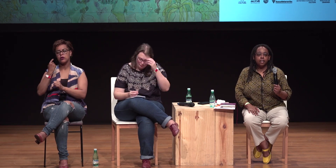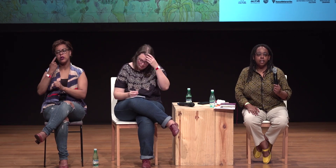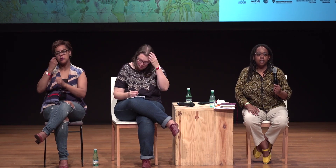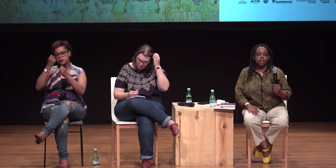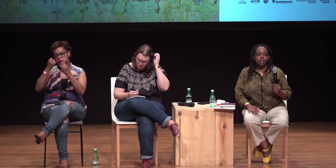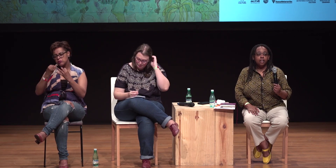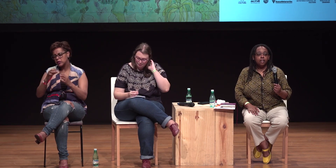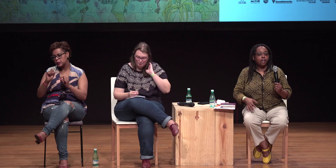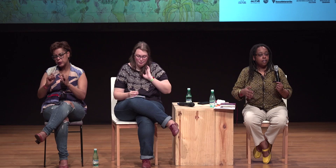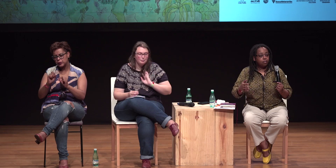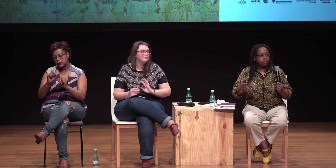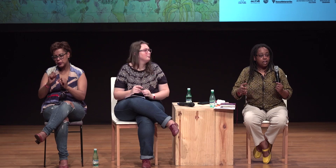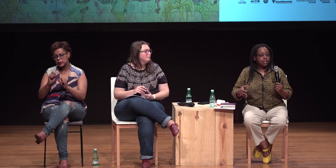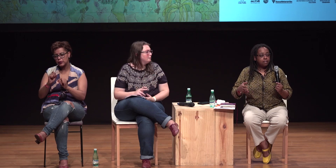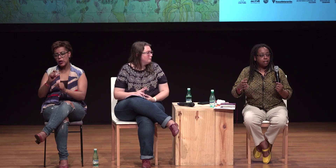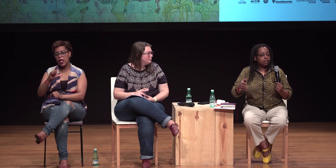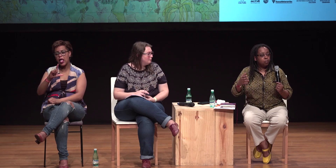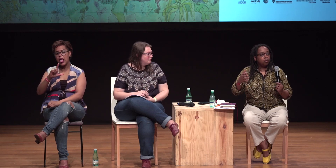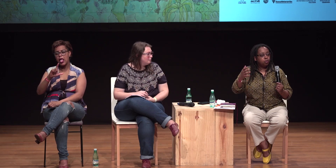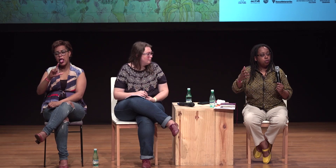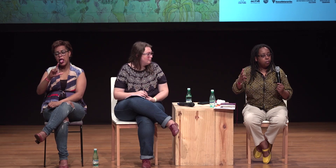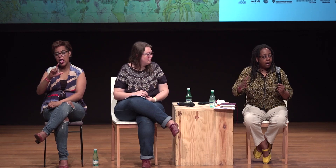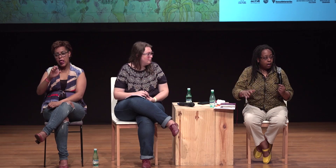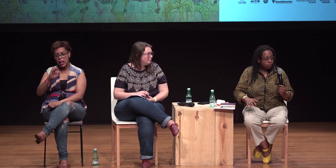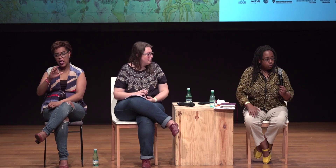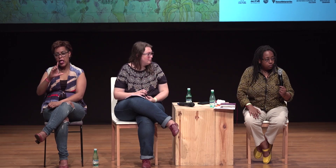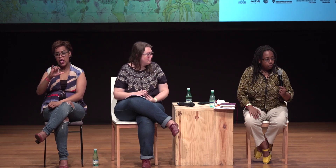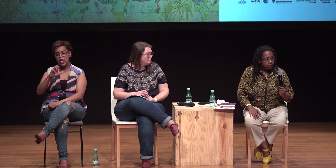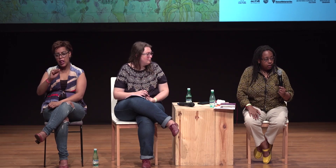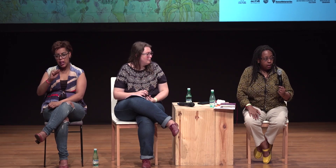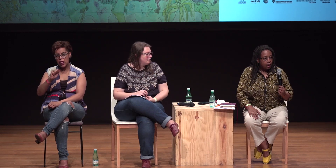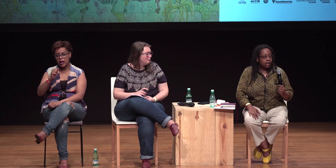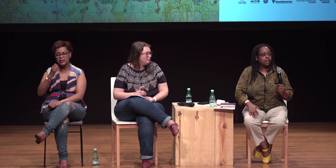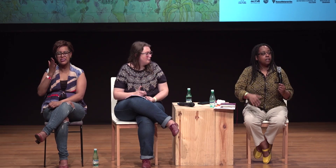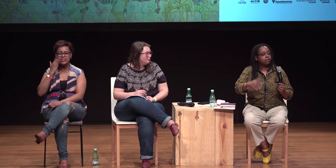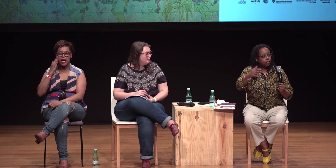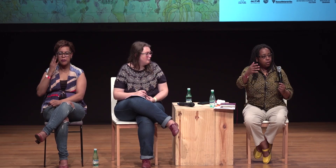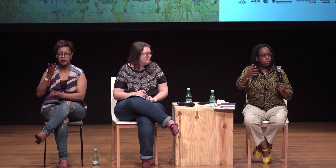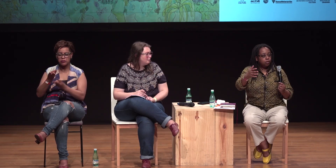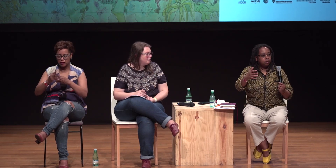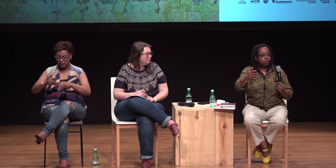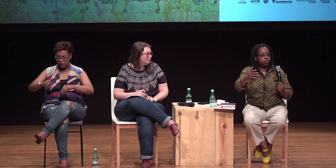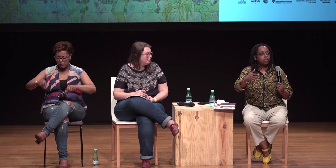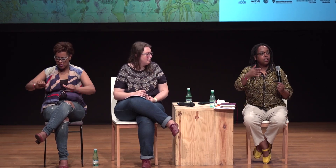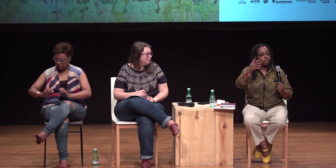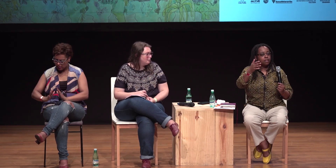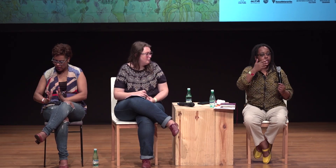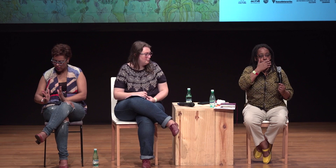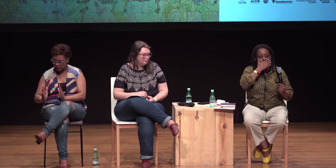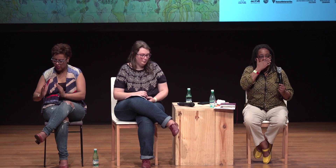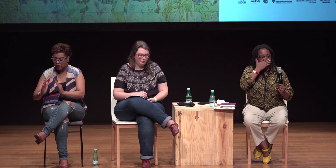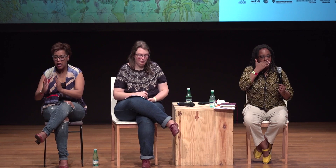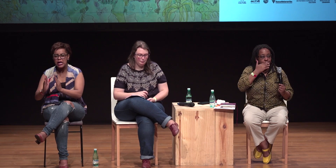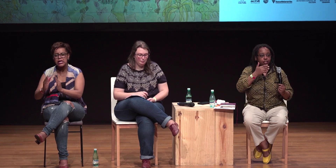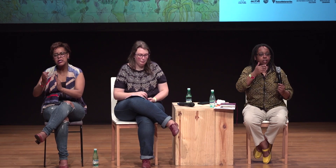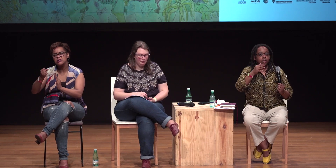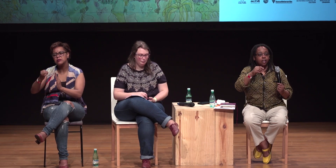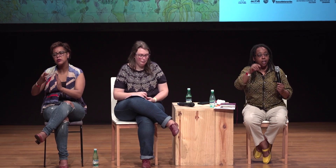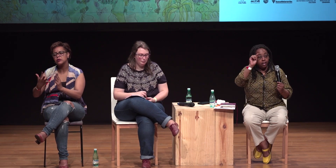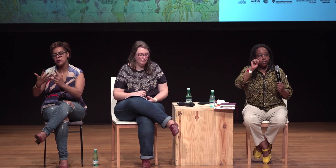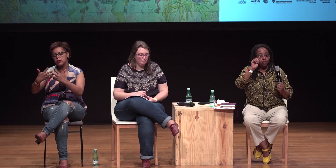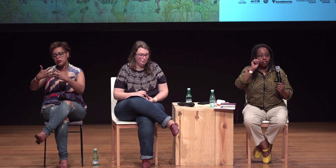assim, que Lélia Gonzalez é a que moldou o barro, aquela que falou de